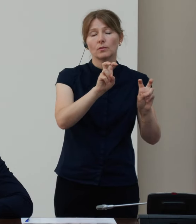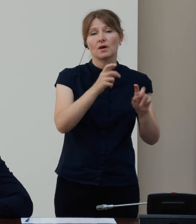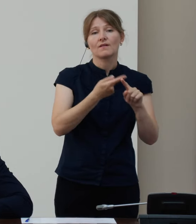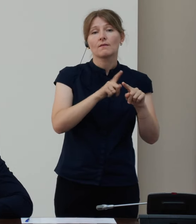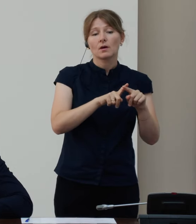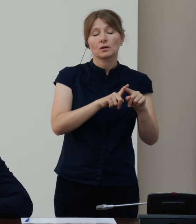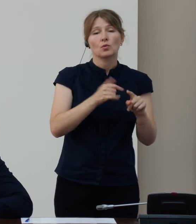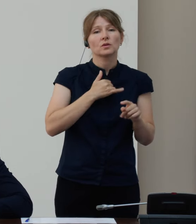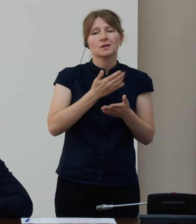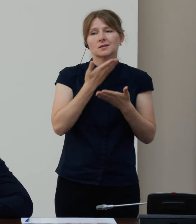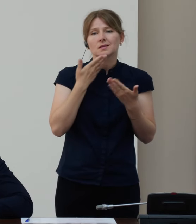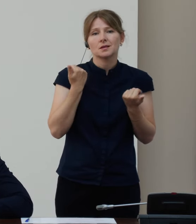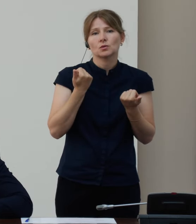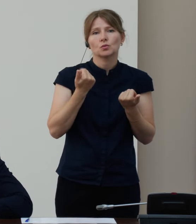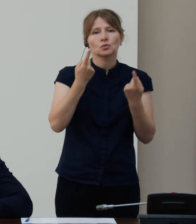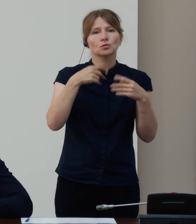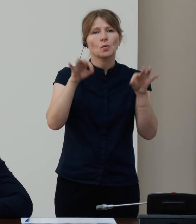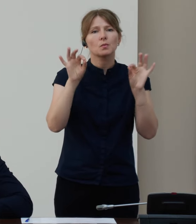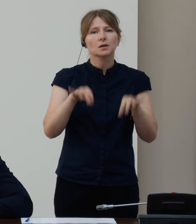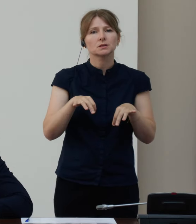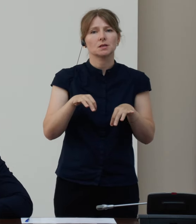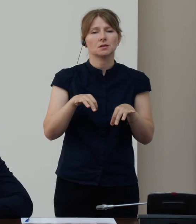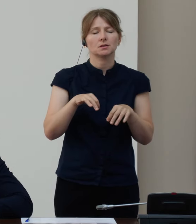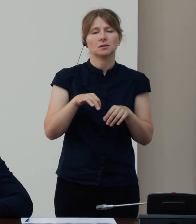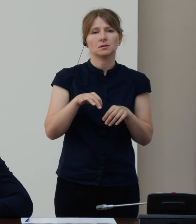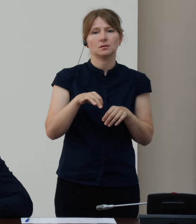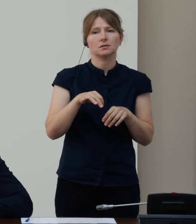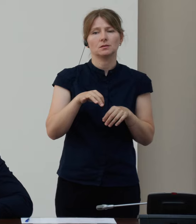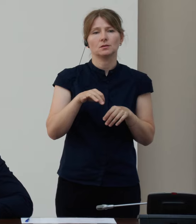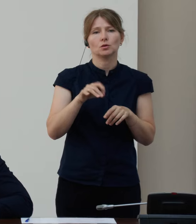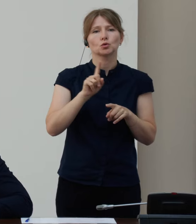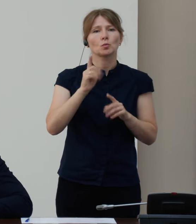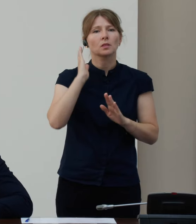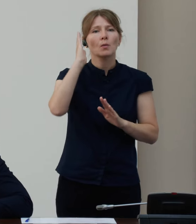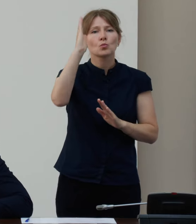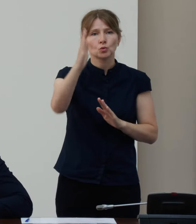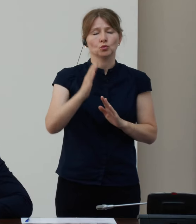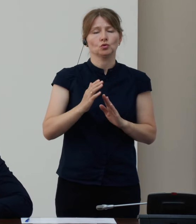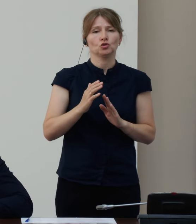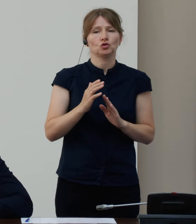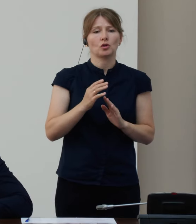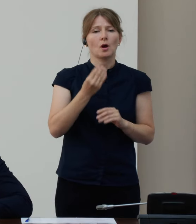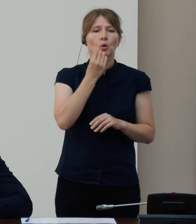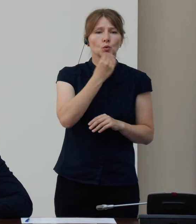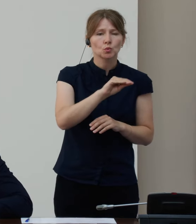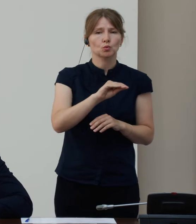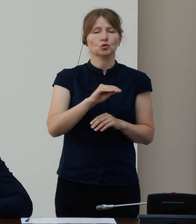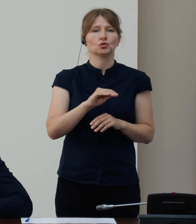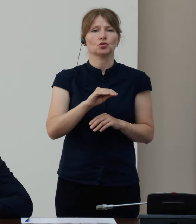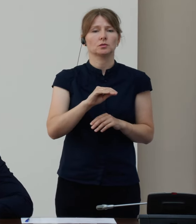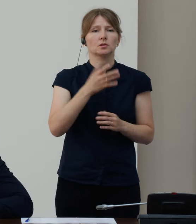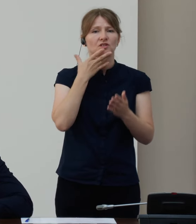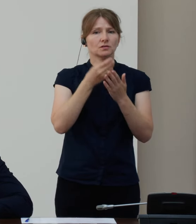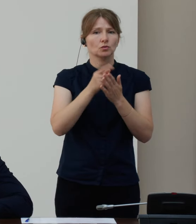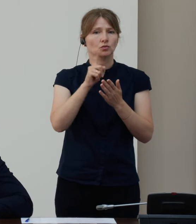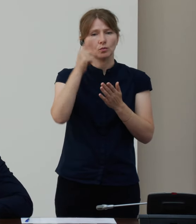perspectivă clară, noi nu oferim colegilor noștri o perspectivă clară să rămână, să devină mai buni, mai integre, să devină